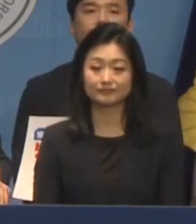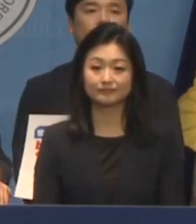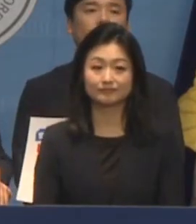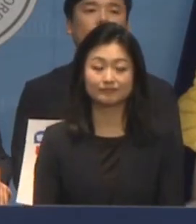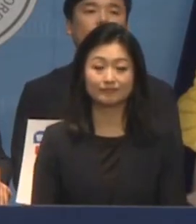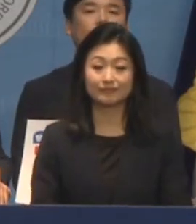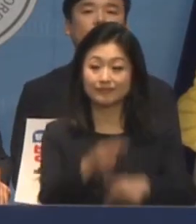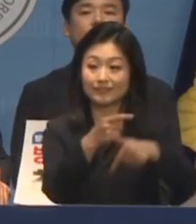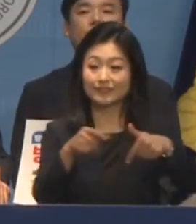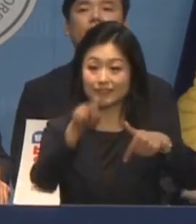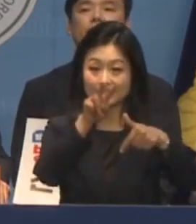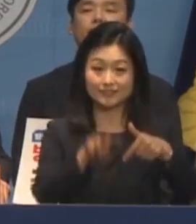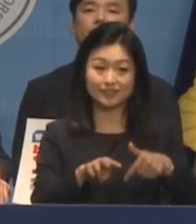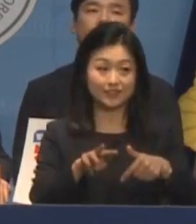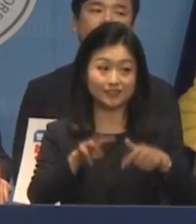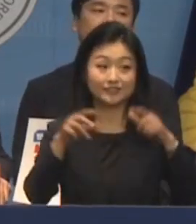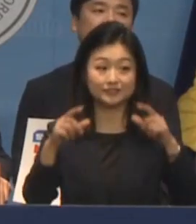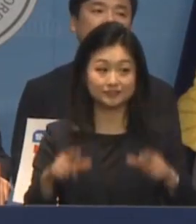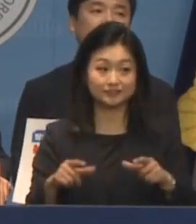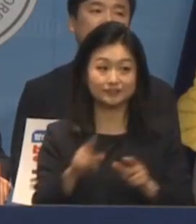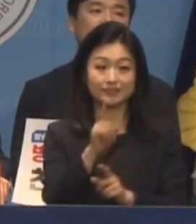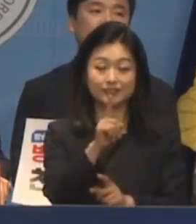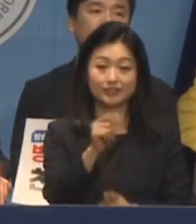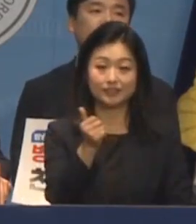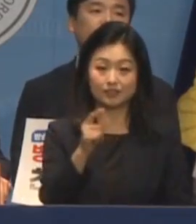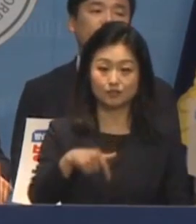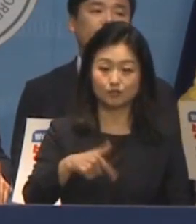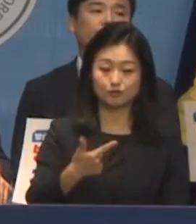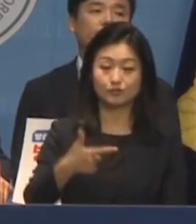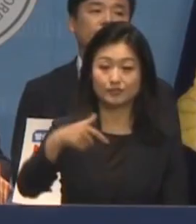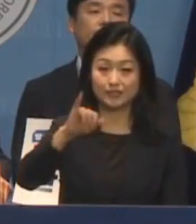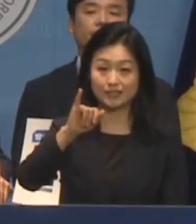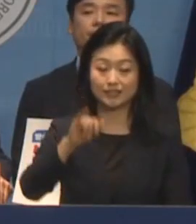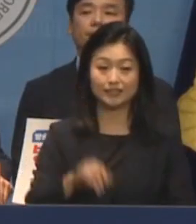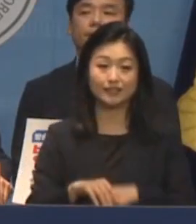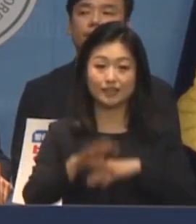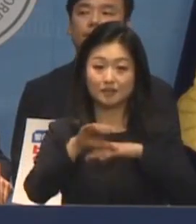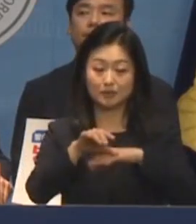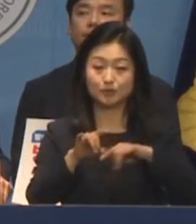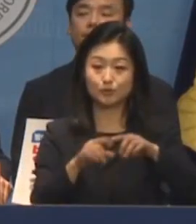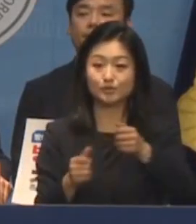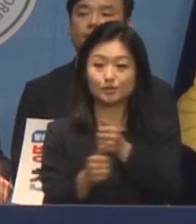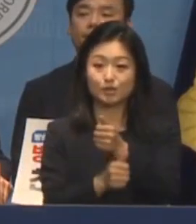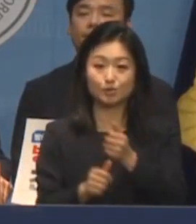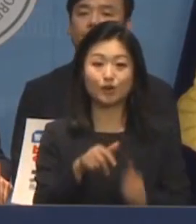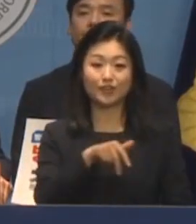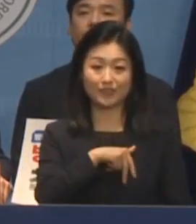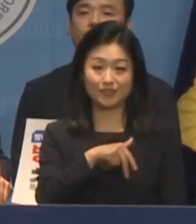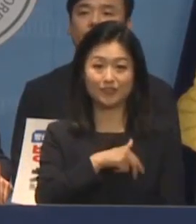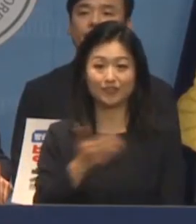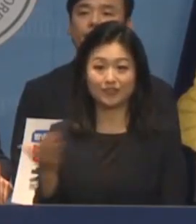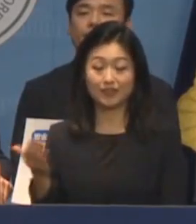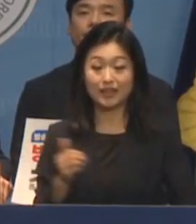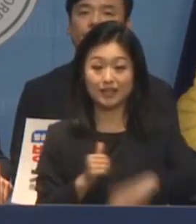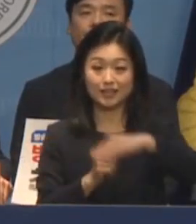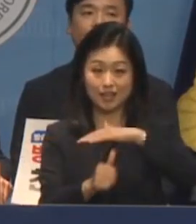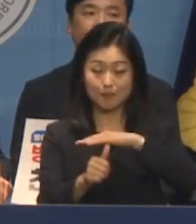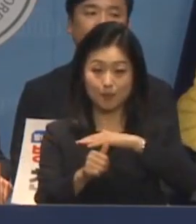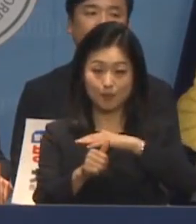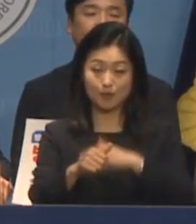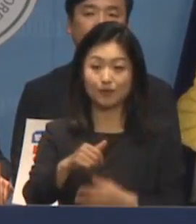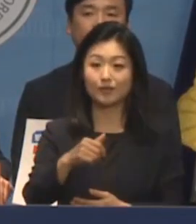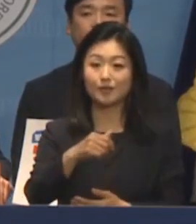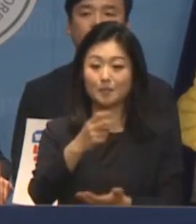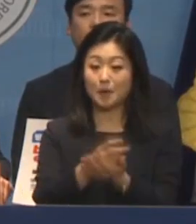네, 인천 남동을의 이은기 의원입니다. 국회 과방위 소속 의원으로서 제가 대표 발의했던 방송